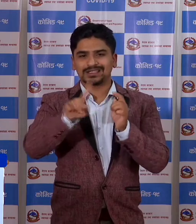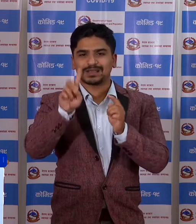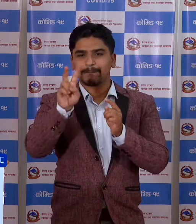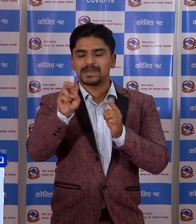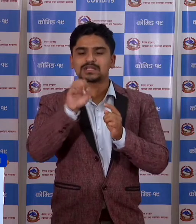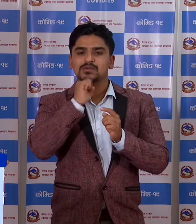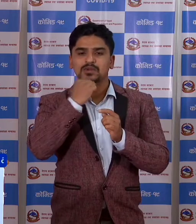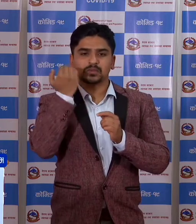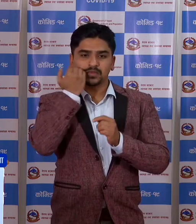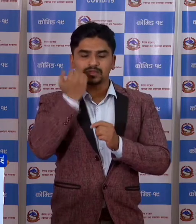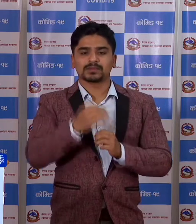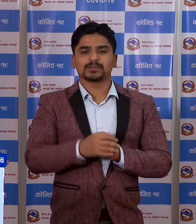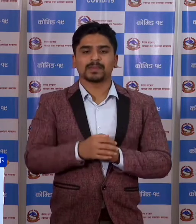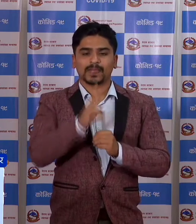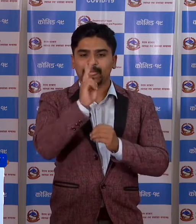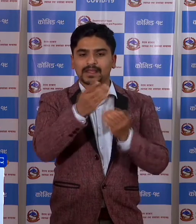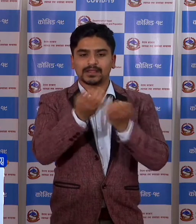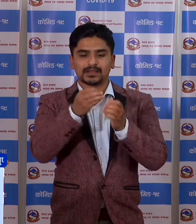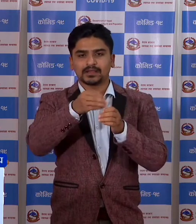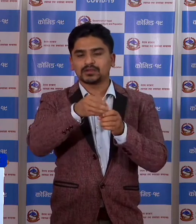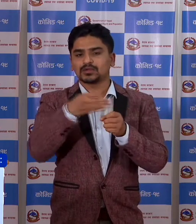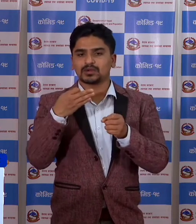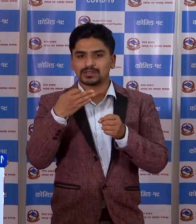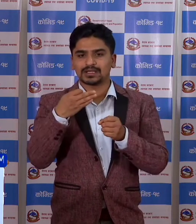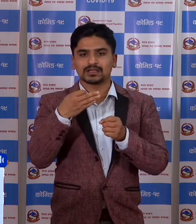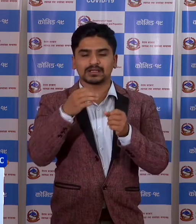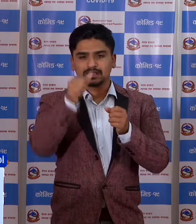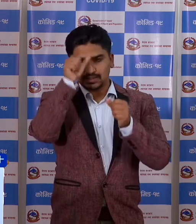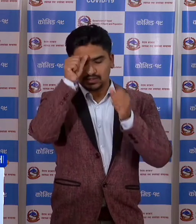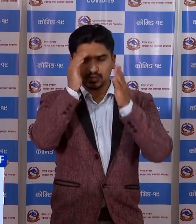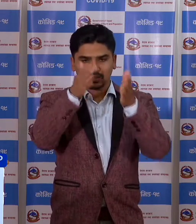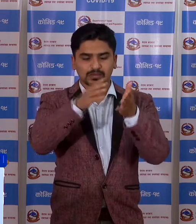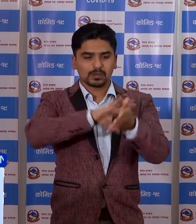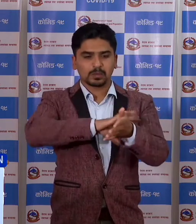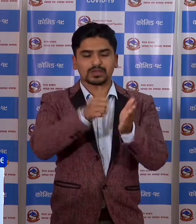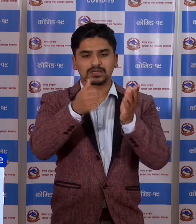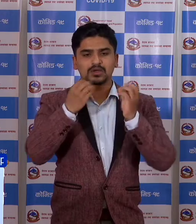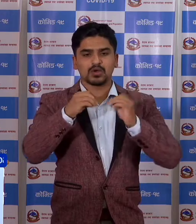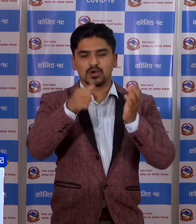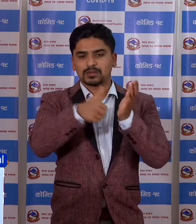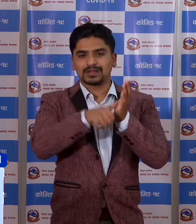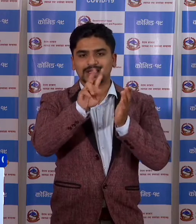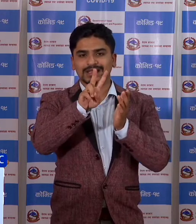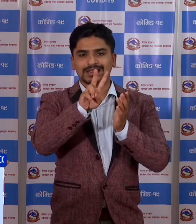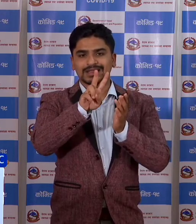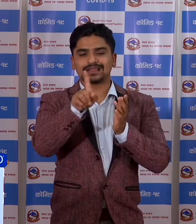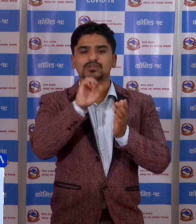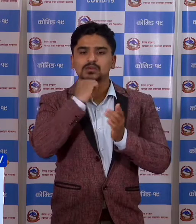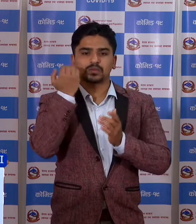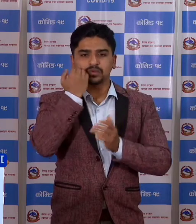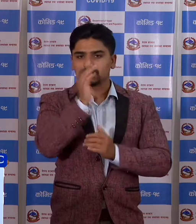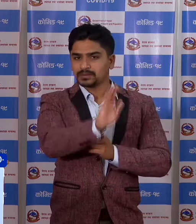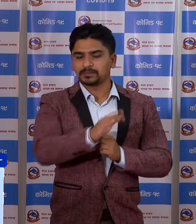19 देखि 20 वर्षीय पुरुषहरू हुनुहुन्छ। त्यसै गरी धनुषाकै जनकपुर प्रादेशिक अस्पतालका 1 जना 21 वर्षीय पुरुष